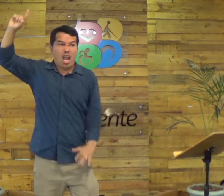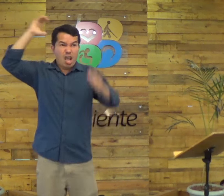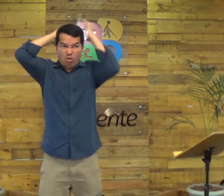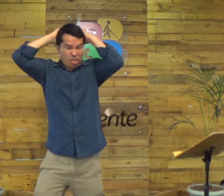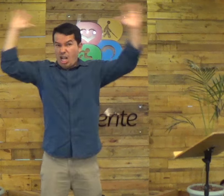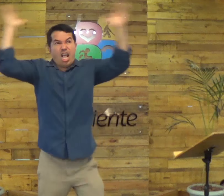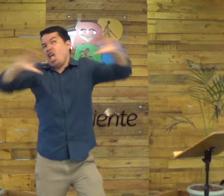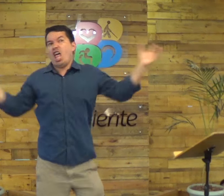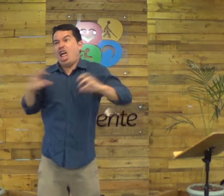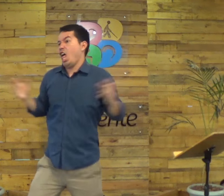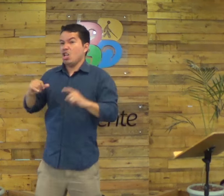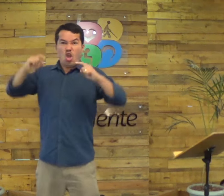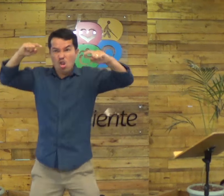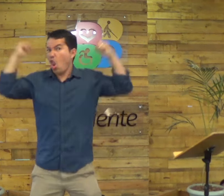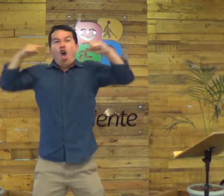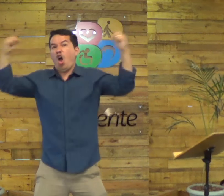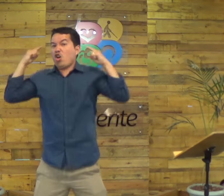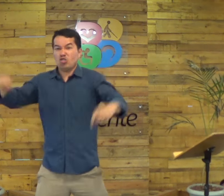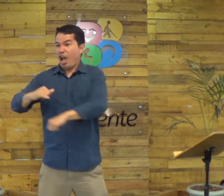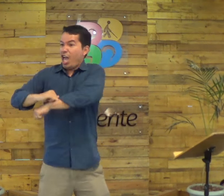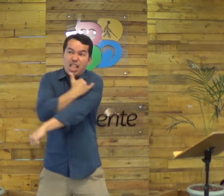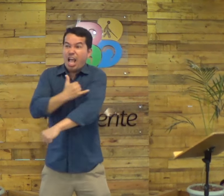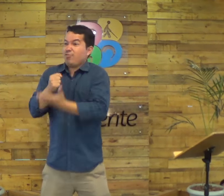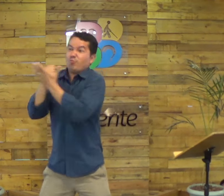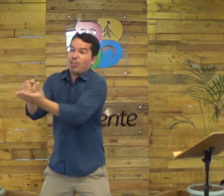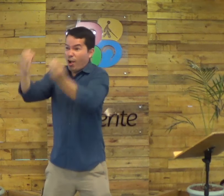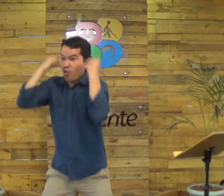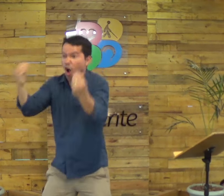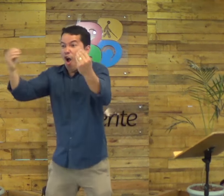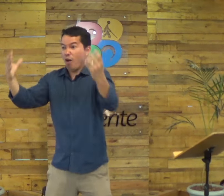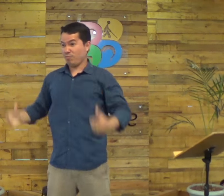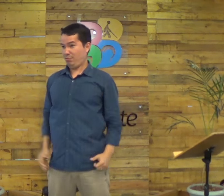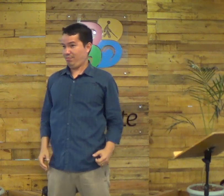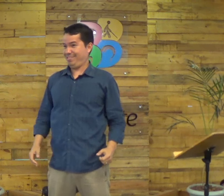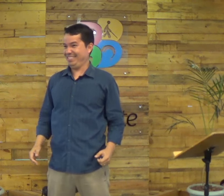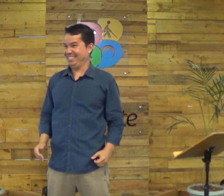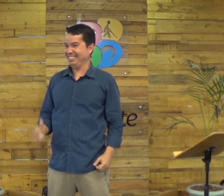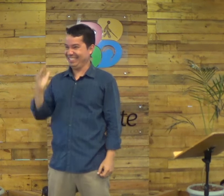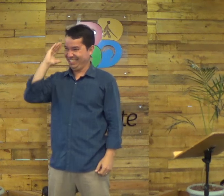meu Deus, que eu faço agora, que não está, não está, eu estou louco, eu tenho que ajudar ele, mas como que eu posso fazer?